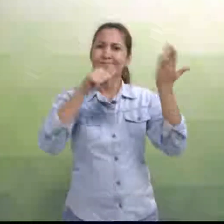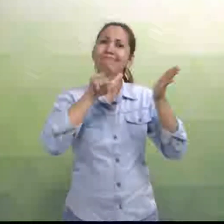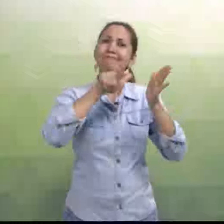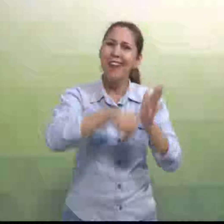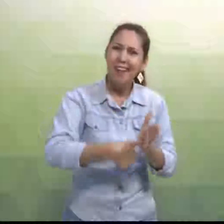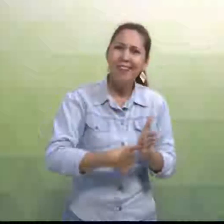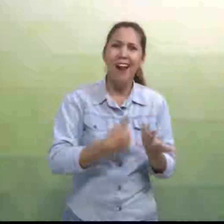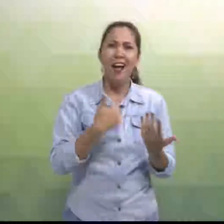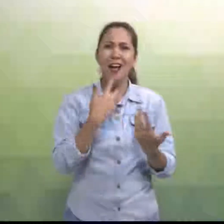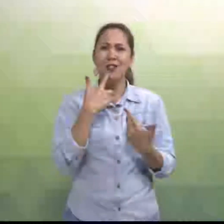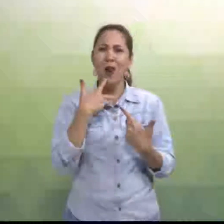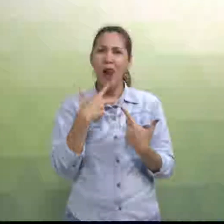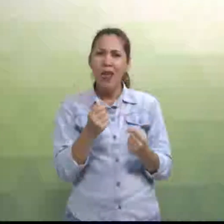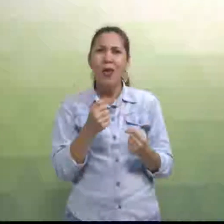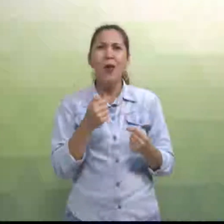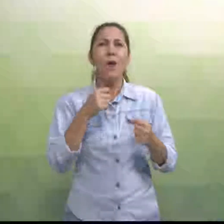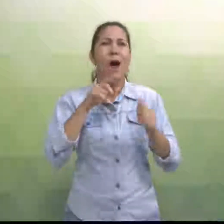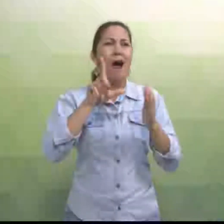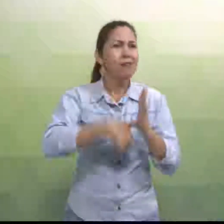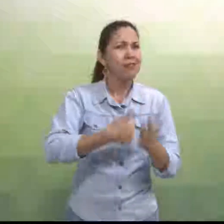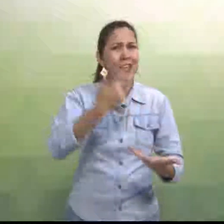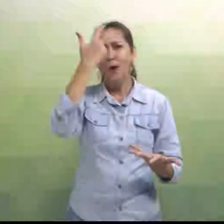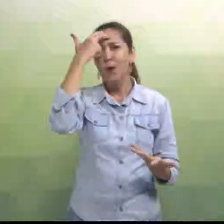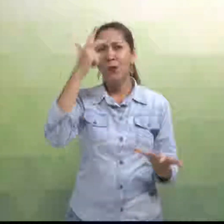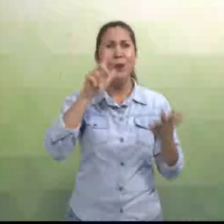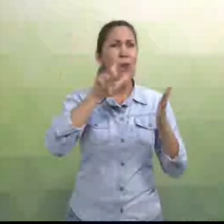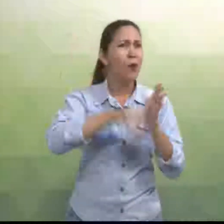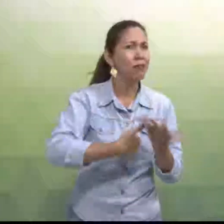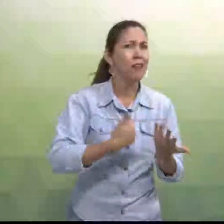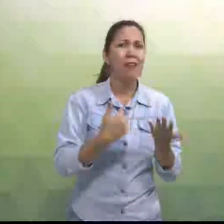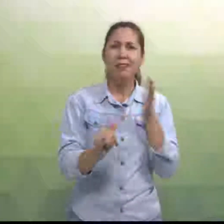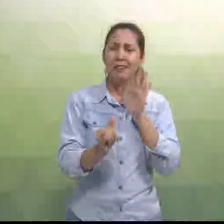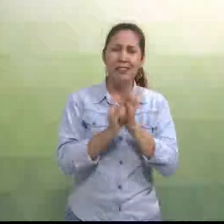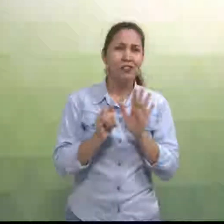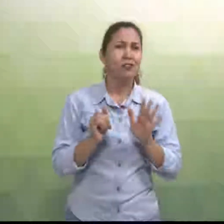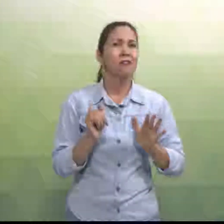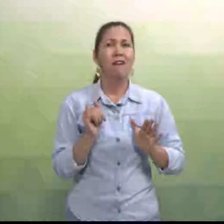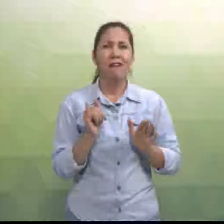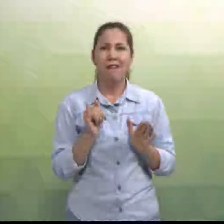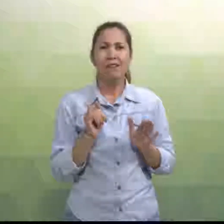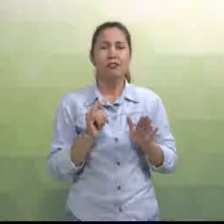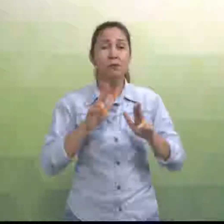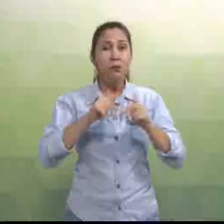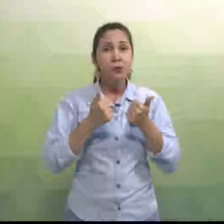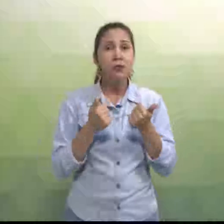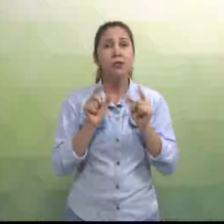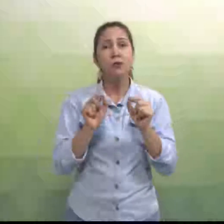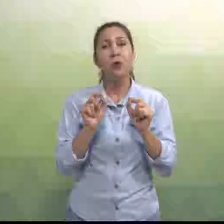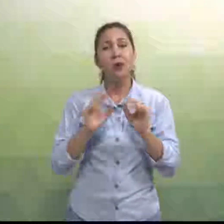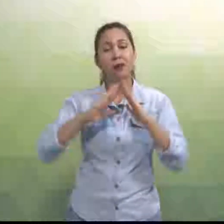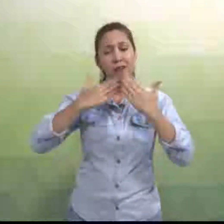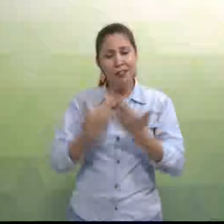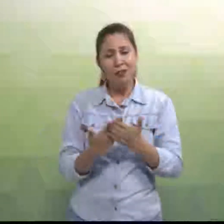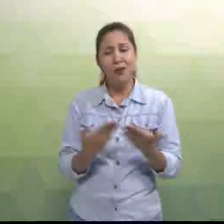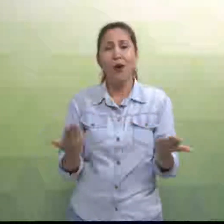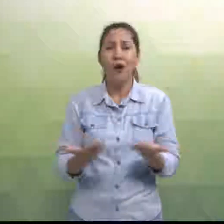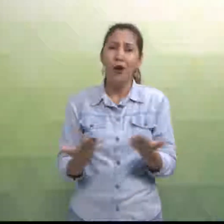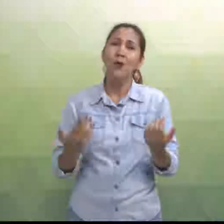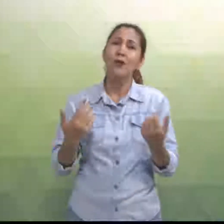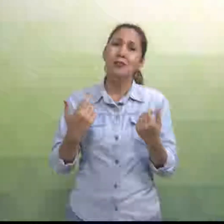não fala sobre questões como língua, identidade, cultura surda. Isso traz um atraso para o surdo no seu